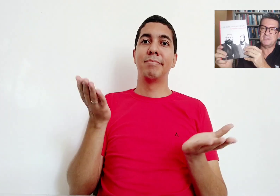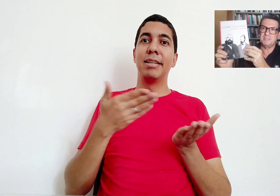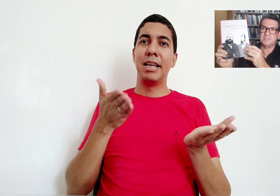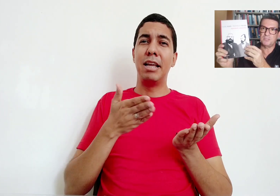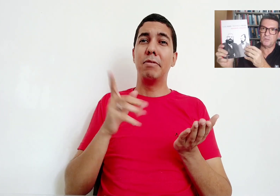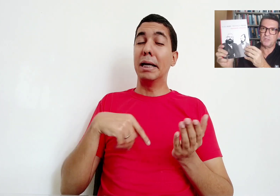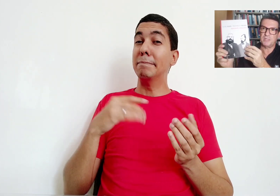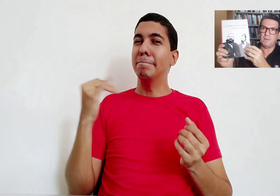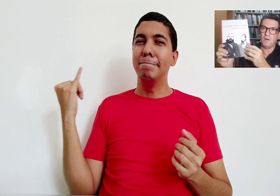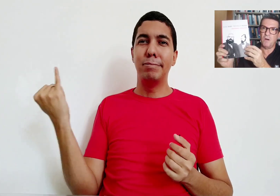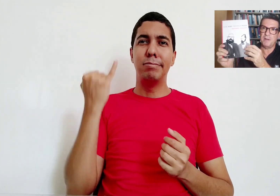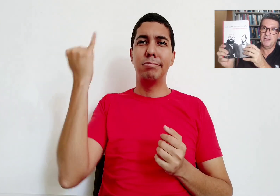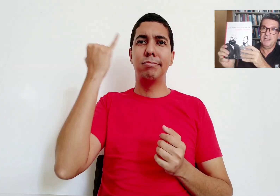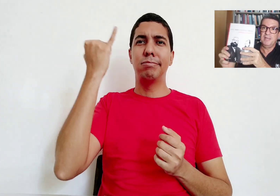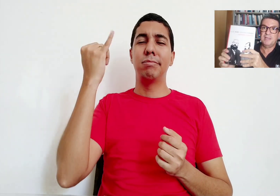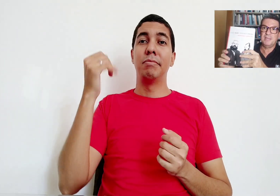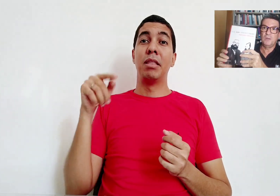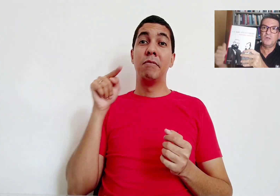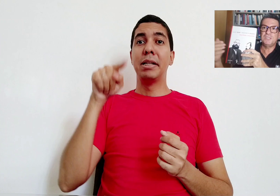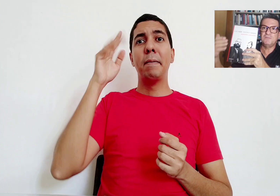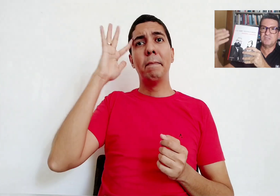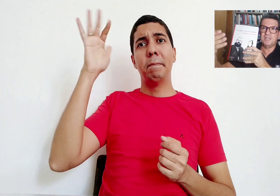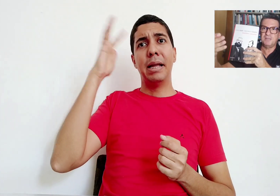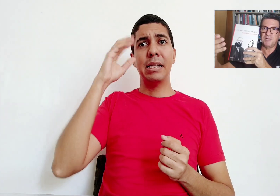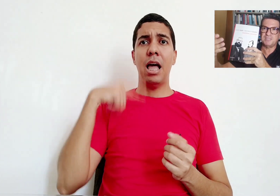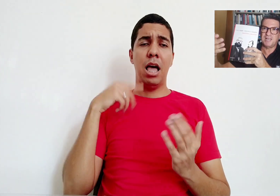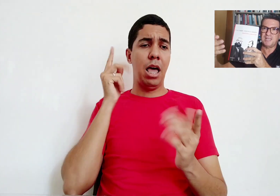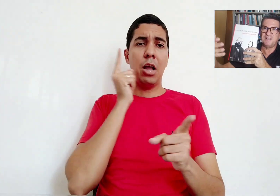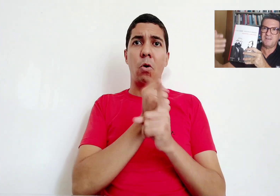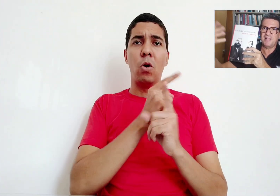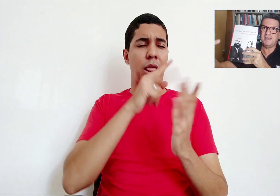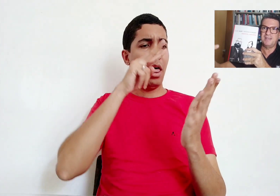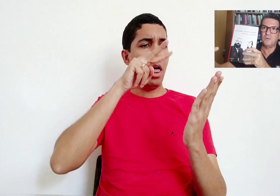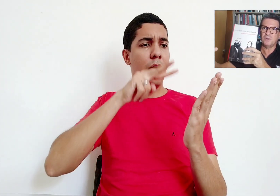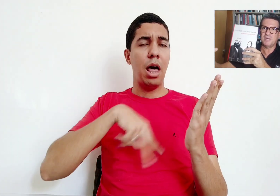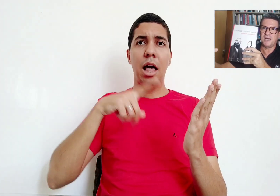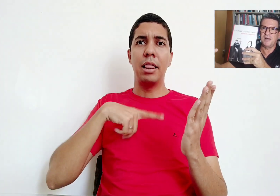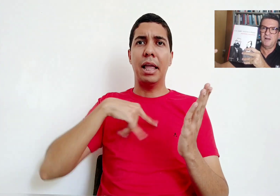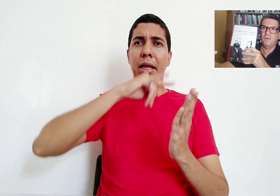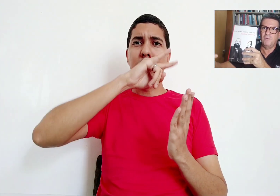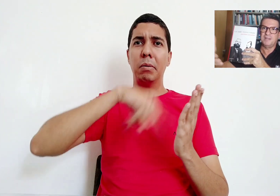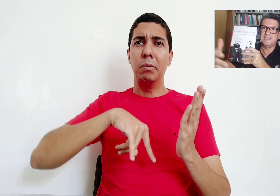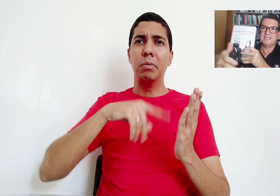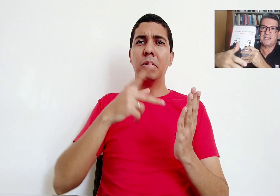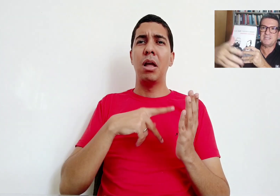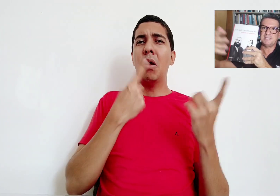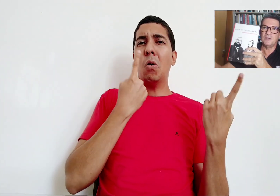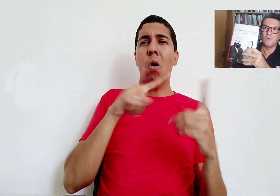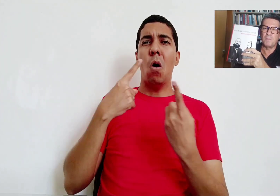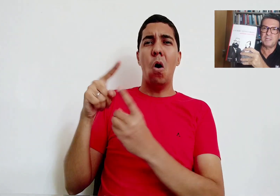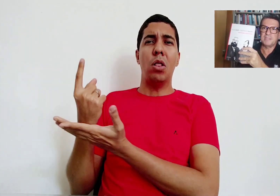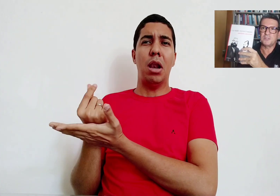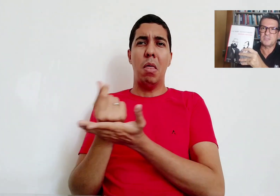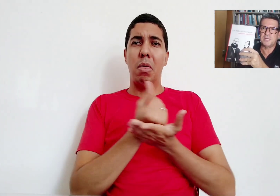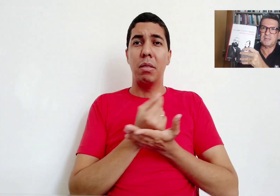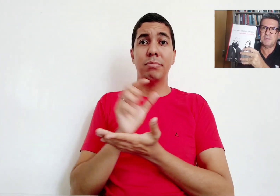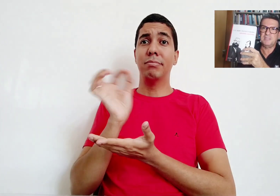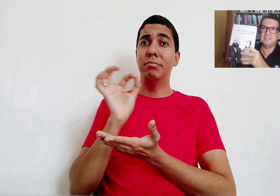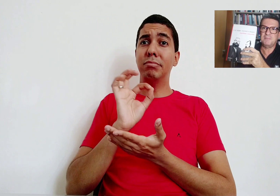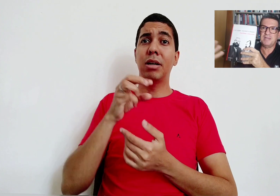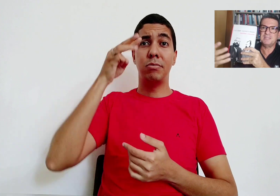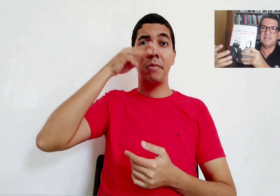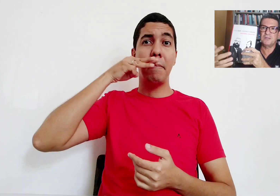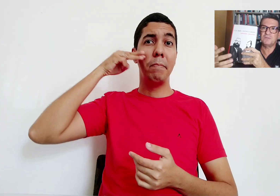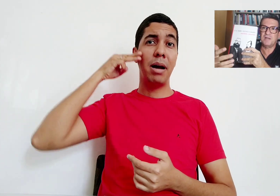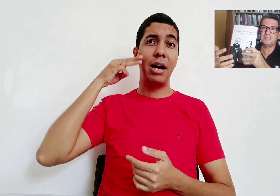obra-prima de síntese histórica, é uma obra em que, longe de você imaginar que vai encontrar uma detratação completa da sociedade